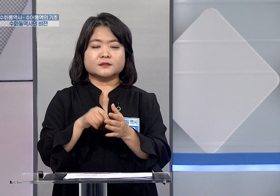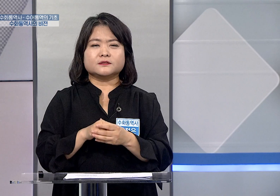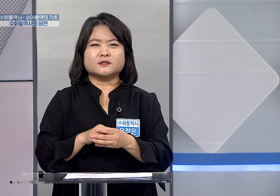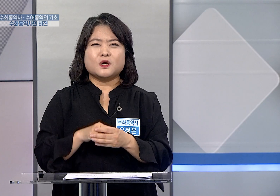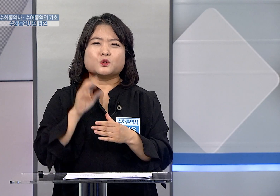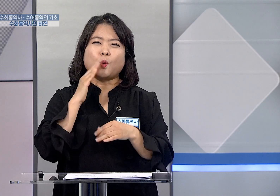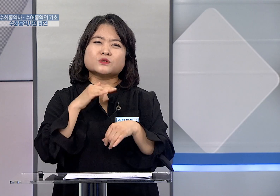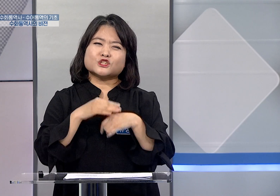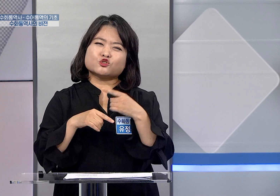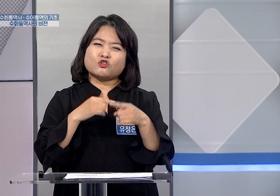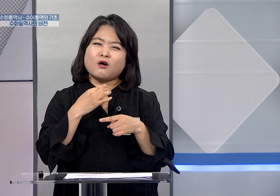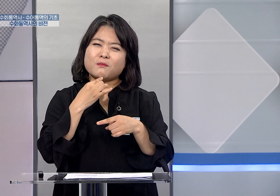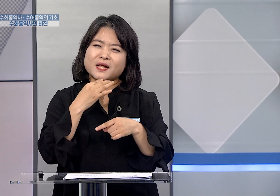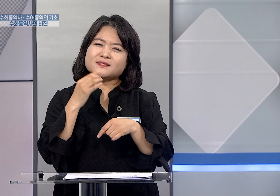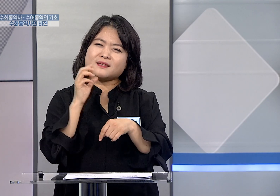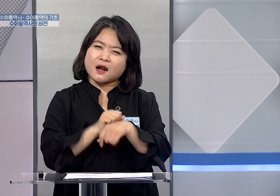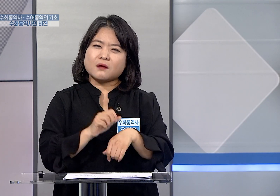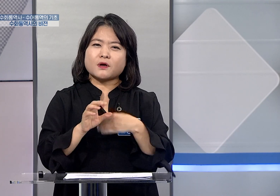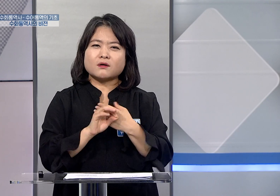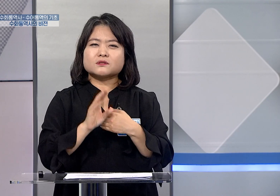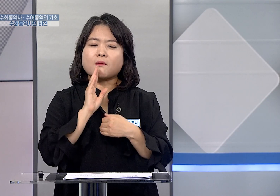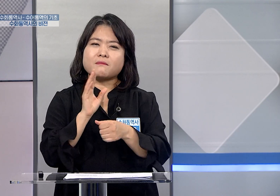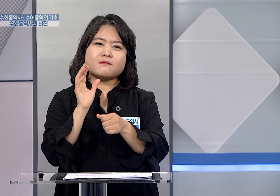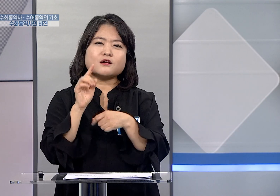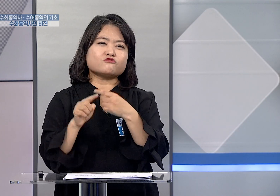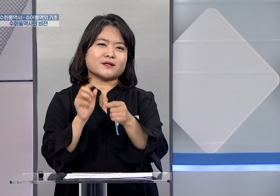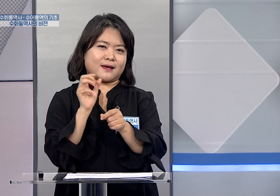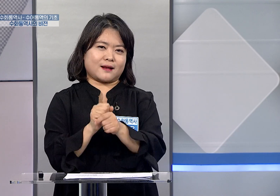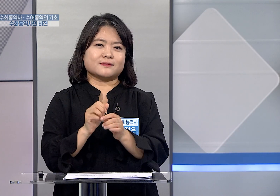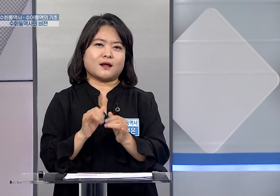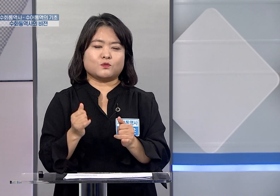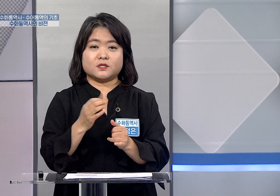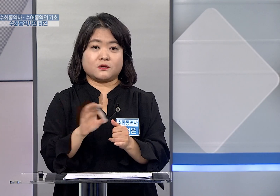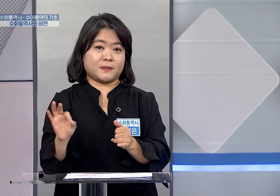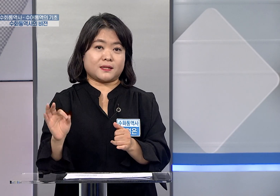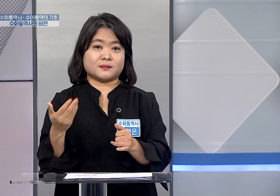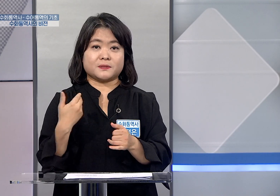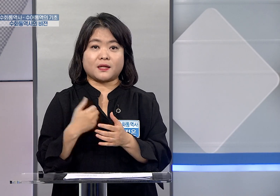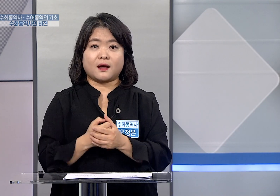때는 농식 수어만 잘하면 정말 수화 잘하는 사람으로 인정받았습니다.